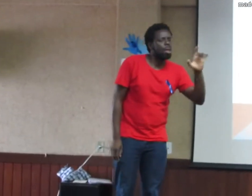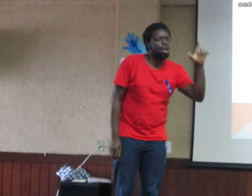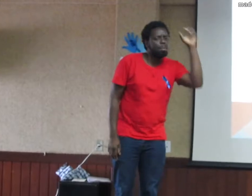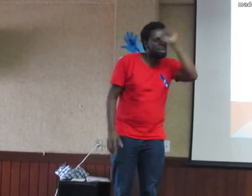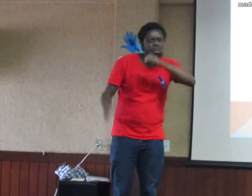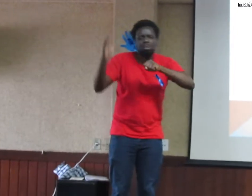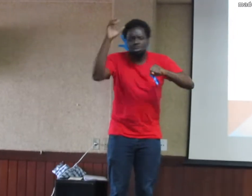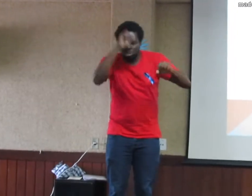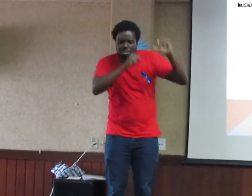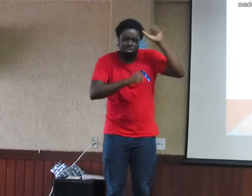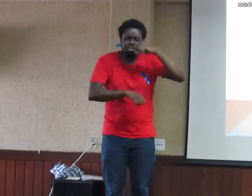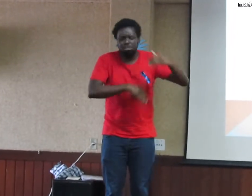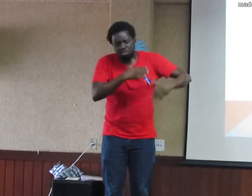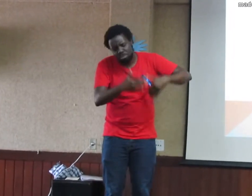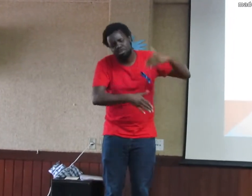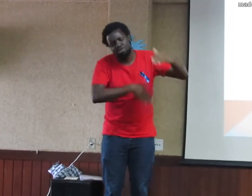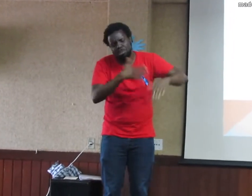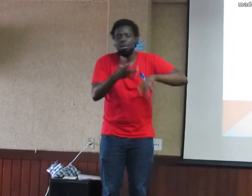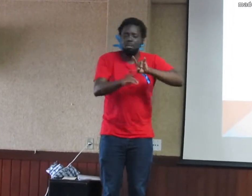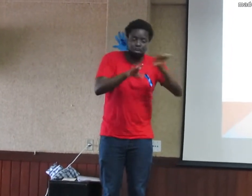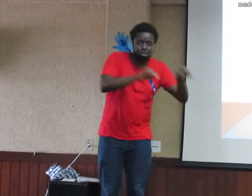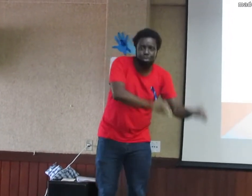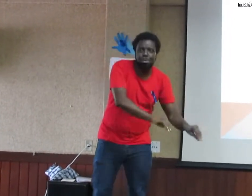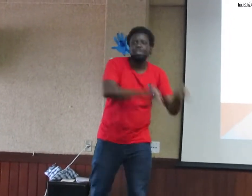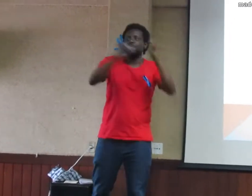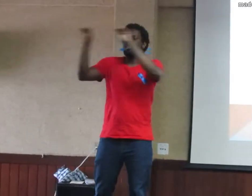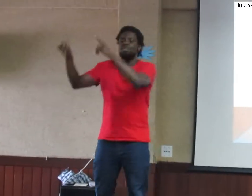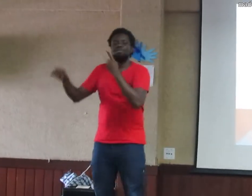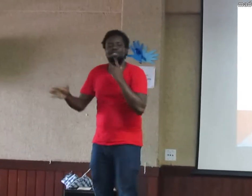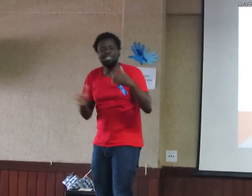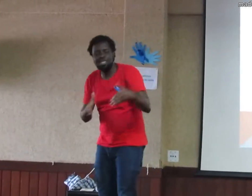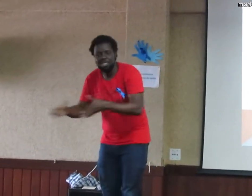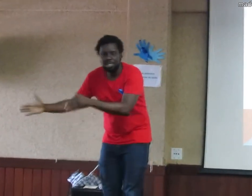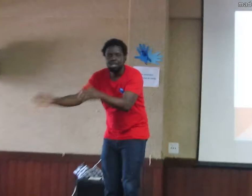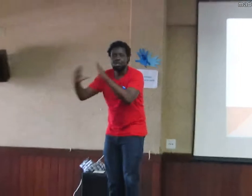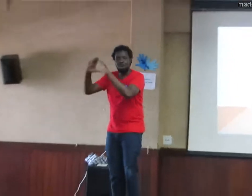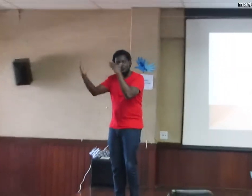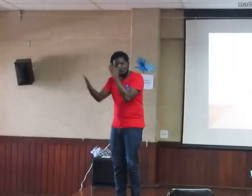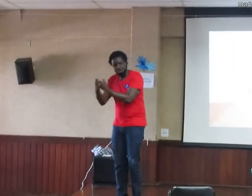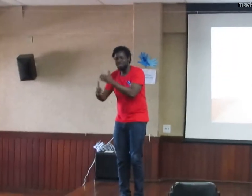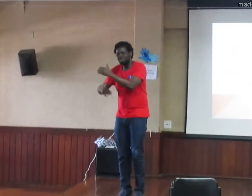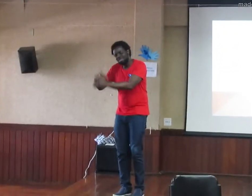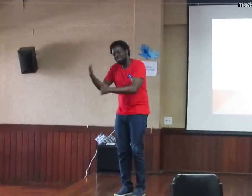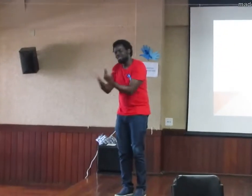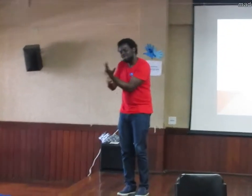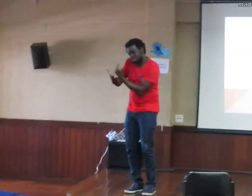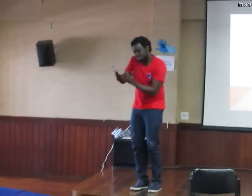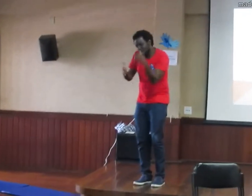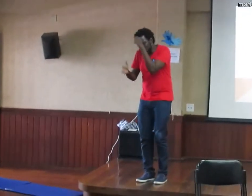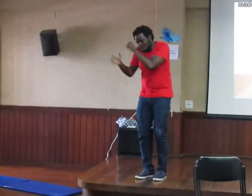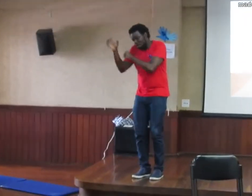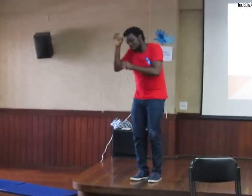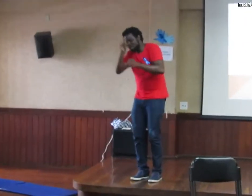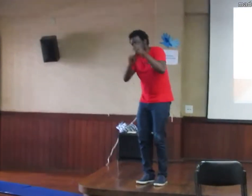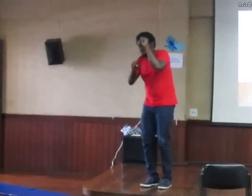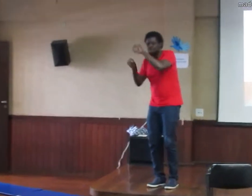auditivos se comunicando através de gestos, e eu fui me aprimorando em relação a isso. Logo